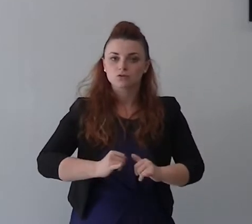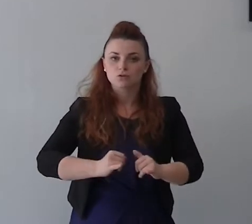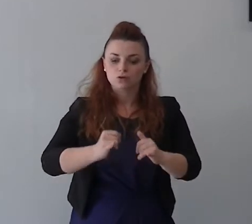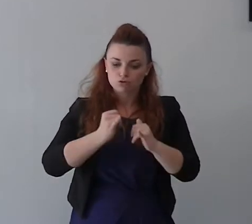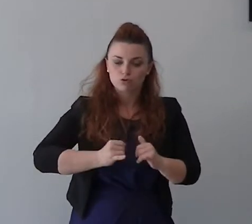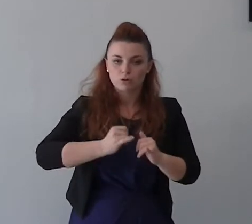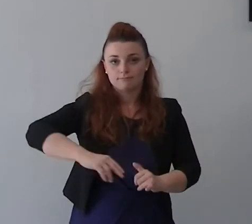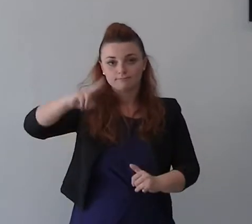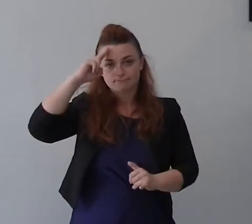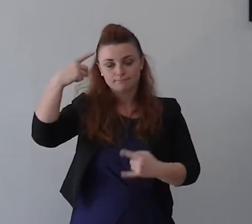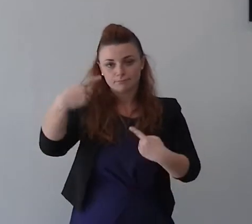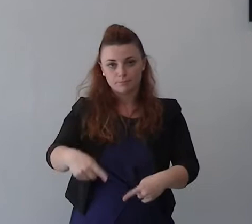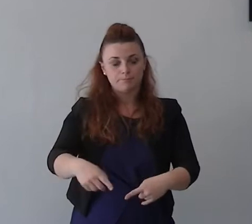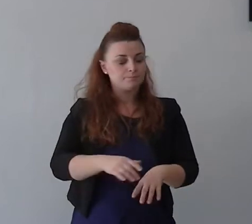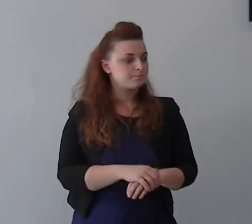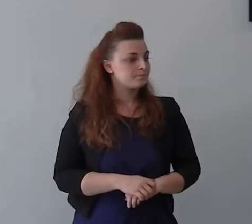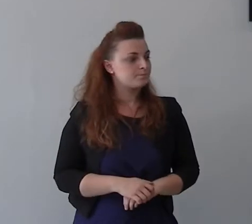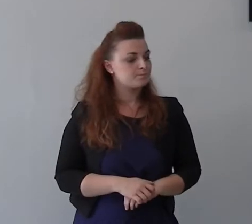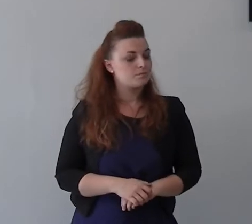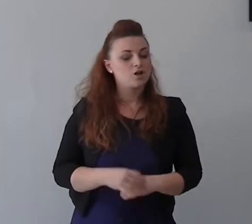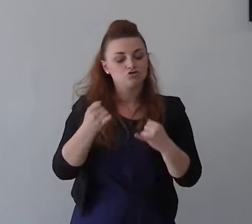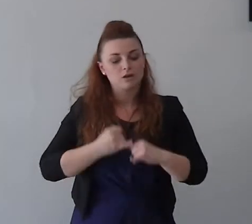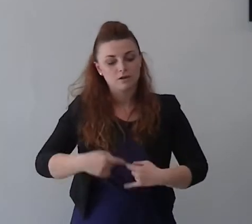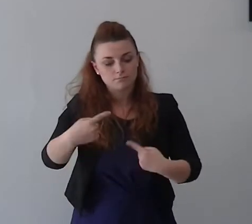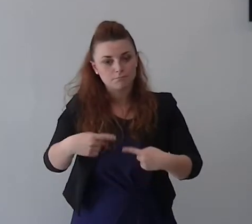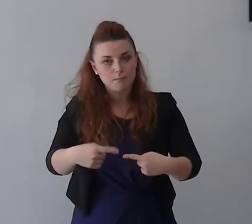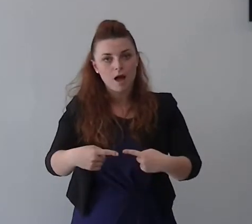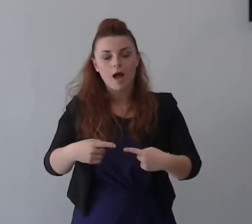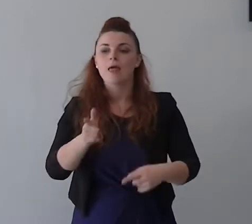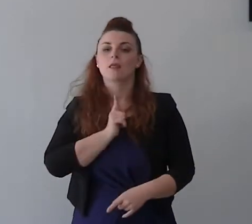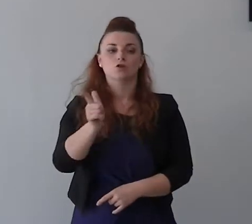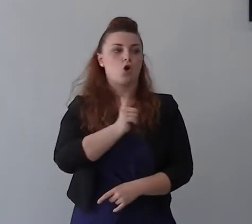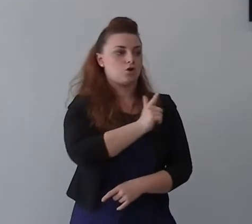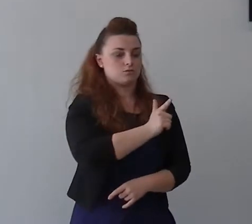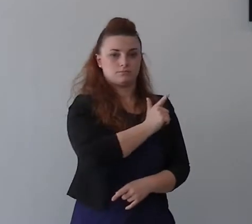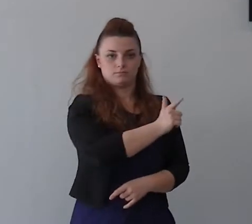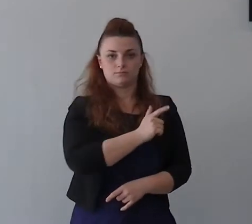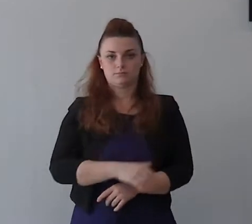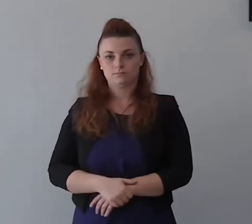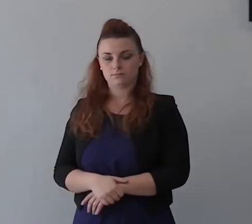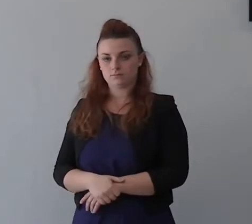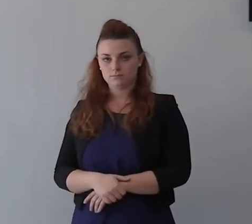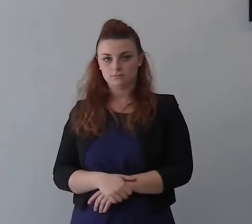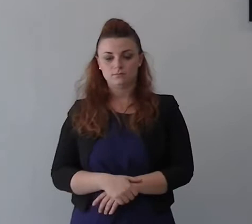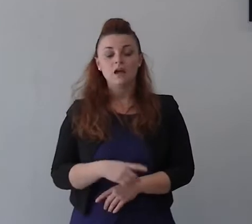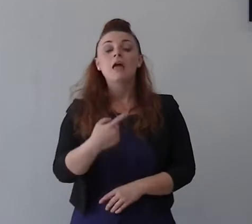la mia e la tua, e a questa generazione, se tu sei credente, Gesù ha detto che tu devi